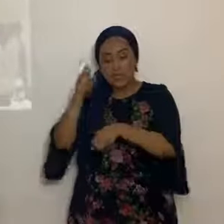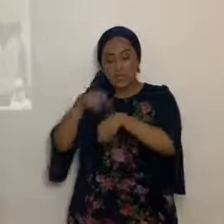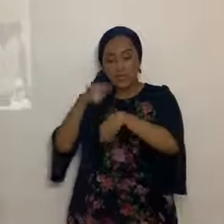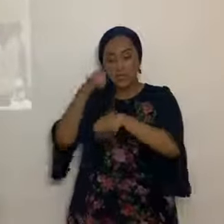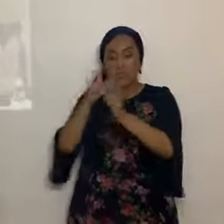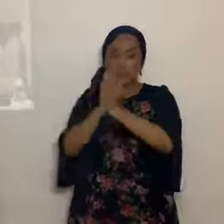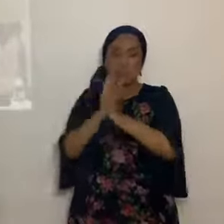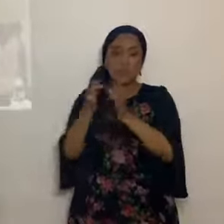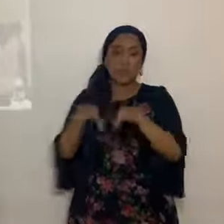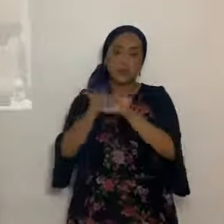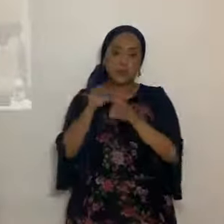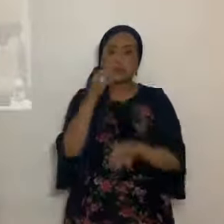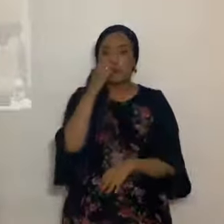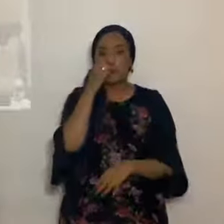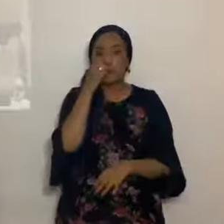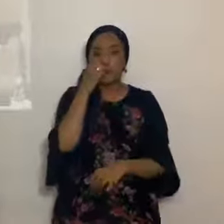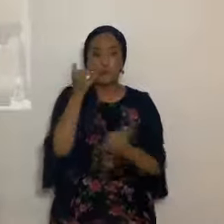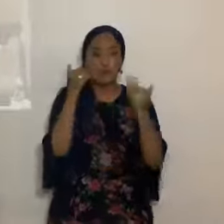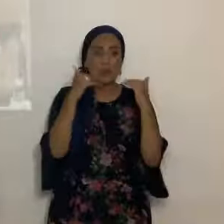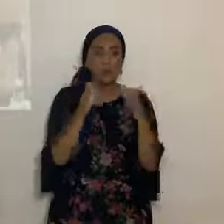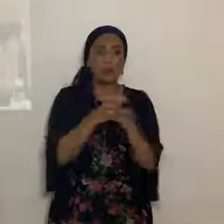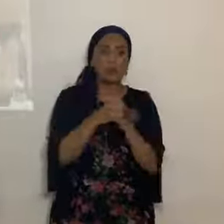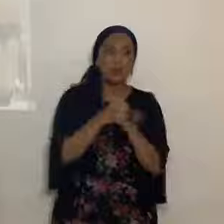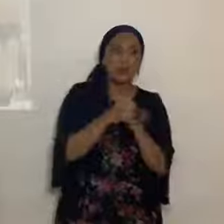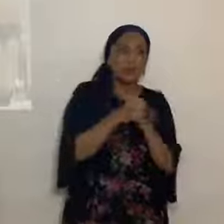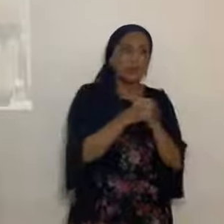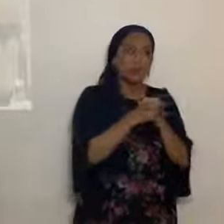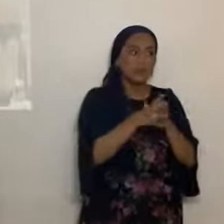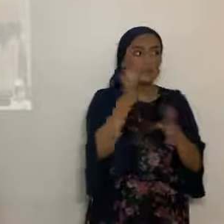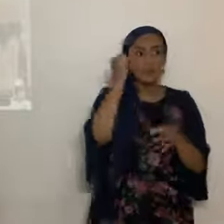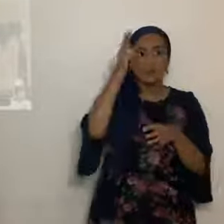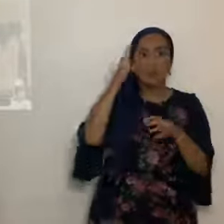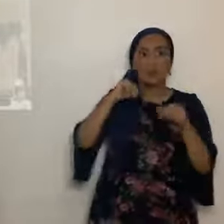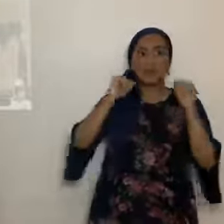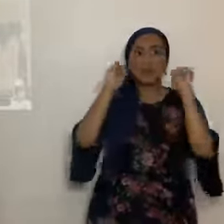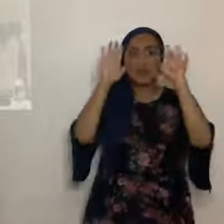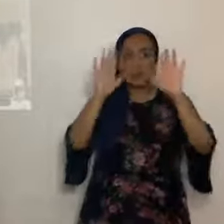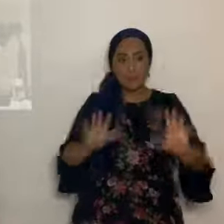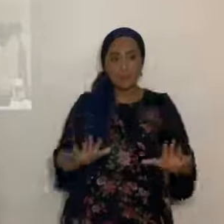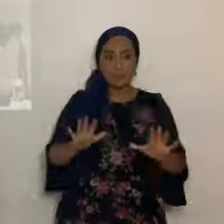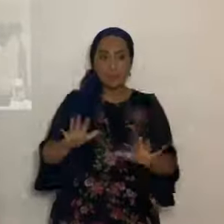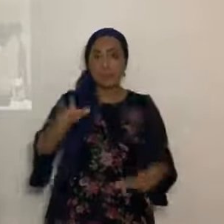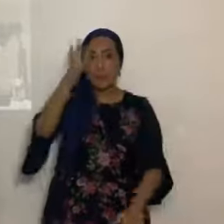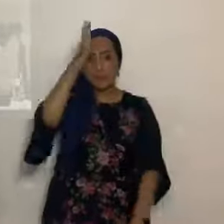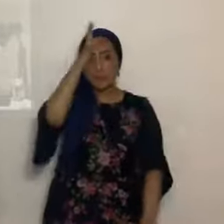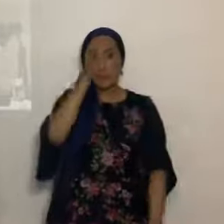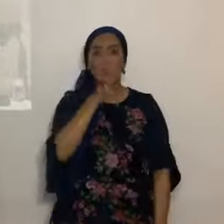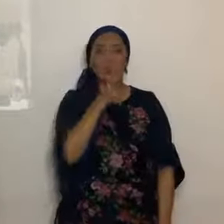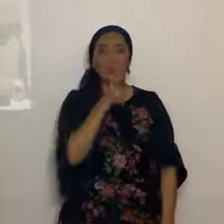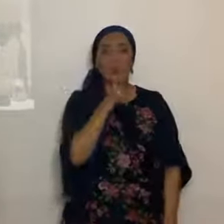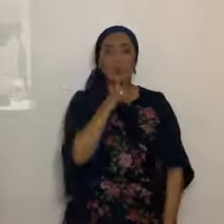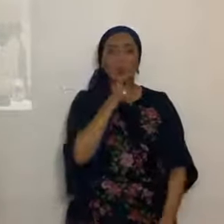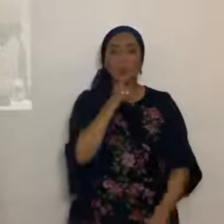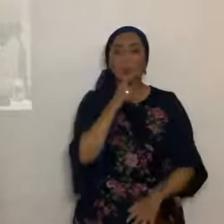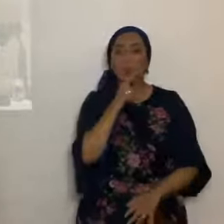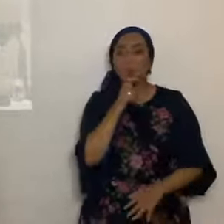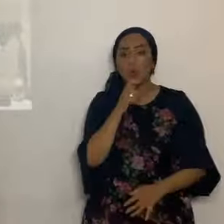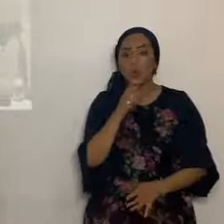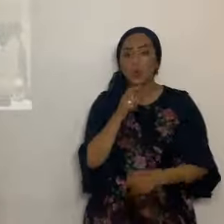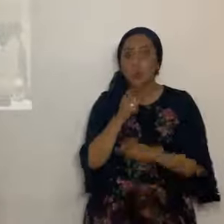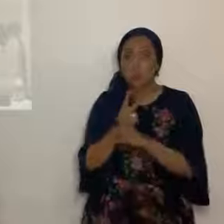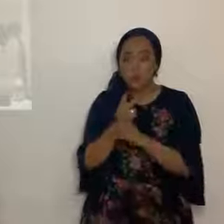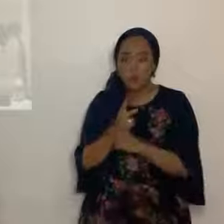orar. Ahora, Yahweh bendice a los papás que se preocupan por la